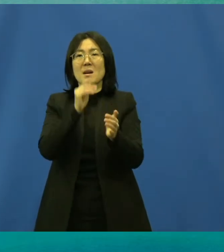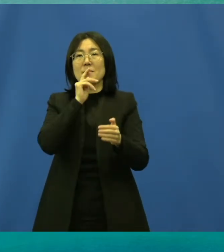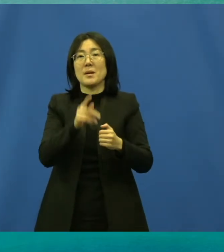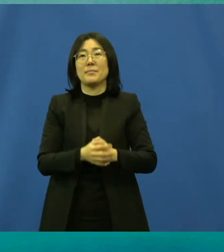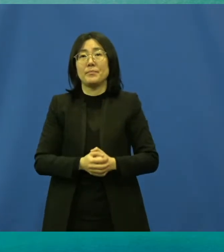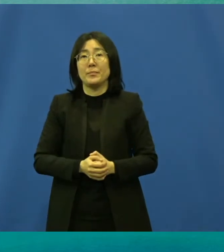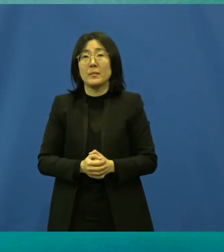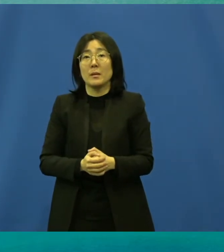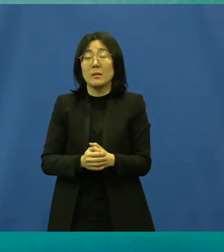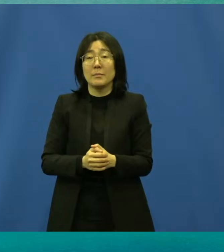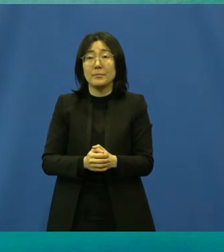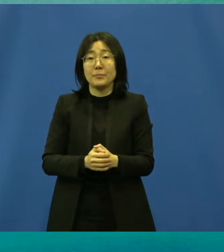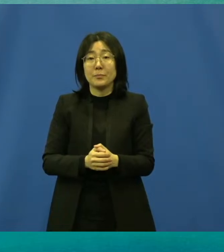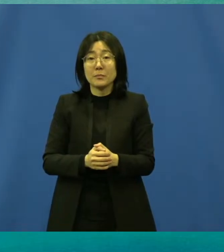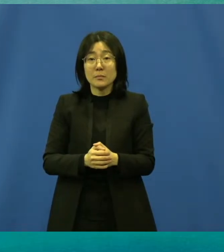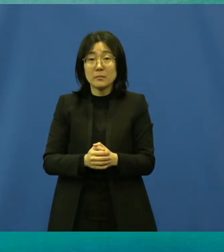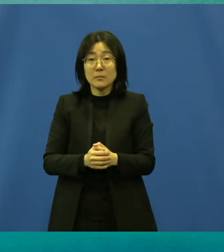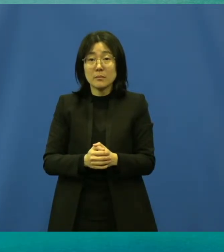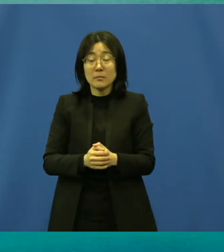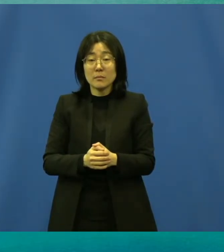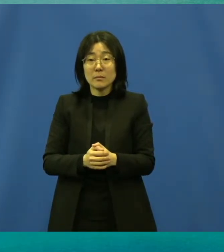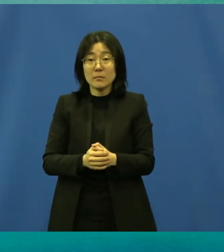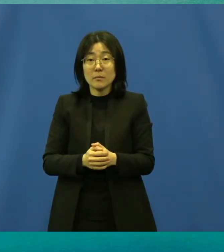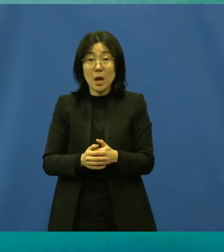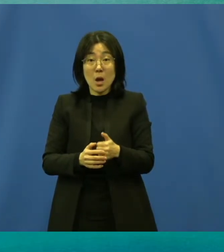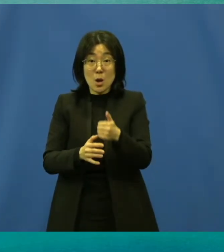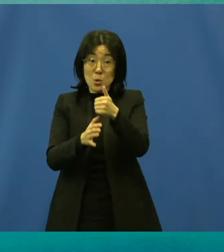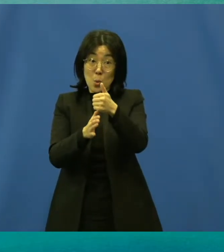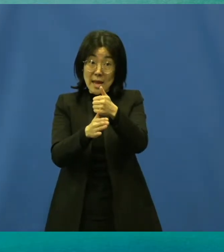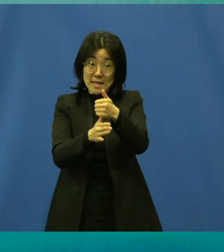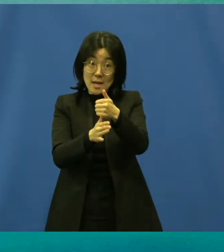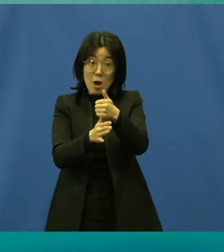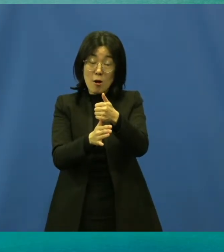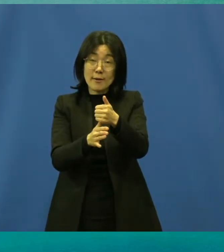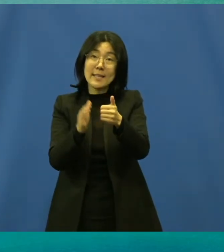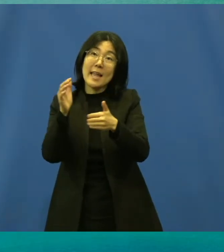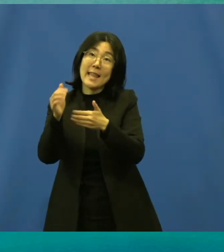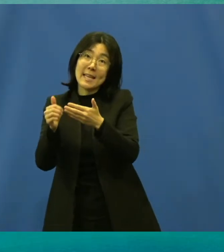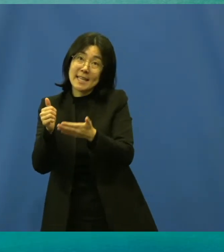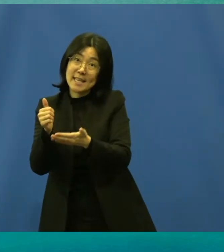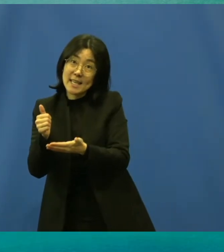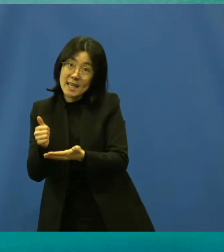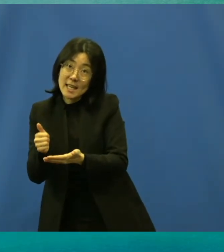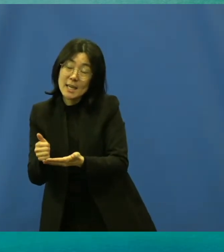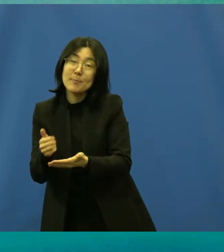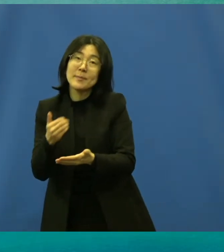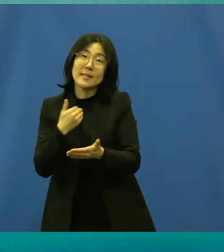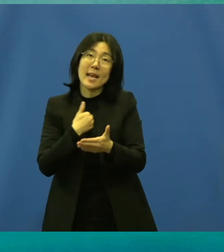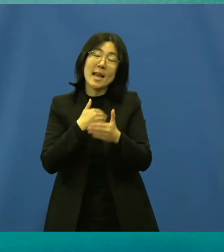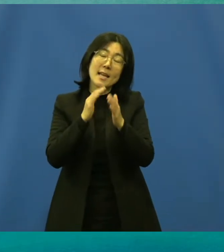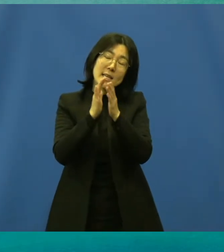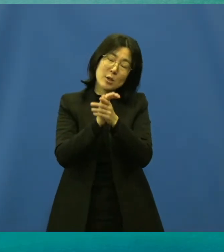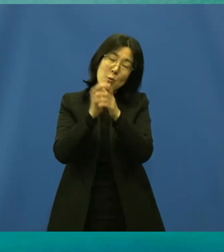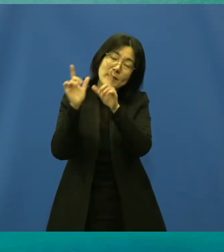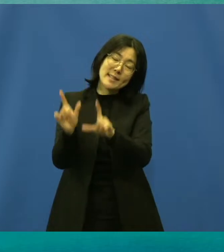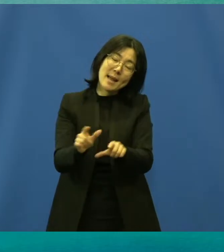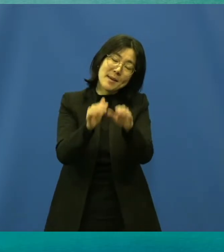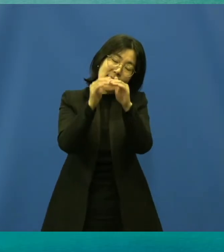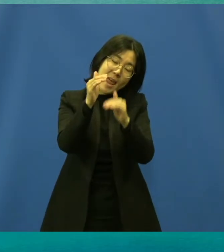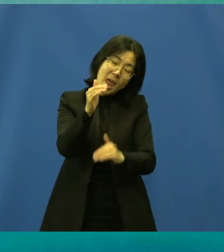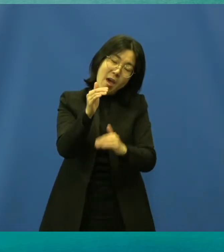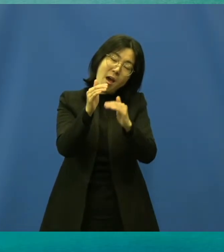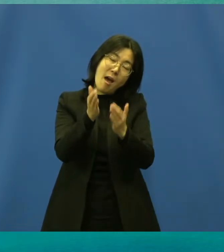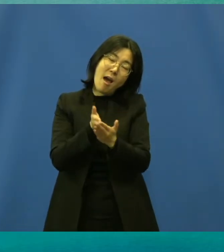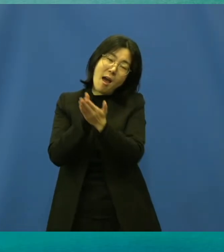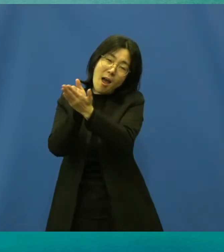요나는 지금 일상적인 기도를 하고 있는 게 아닙니다. 부르짖는 기도. 언제 하죠? 비상적인 것입니다.